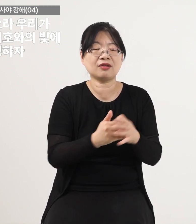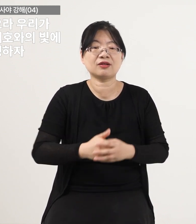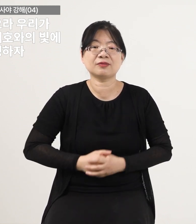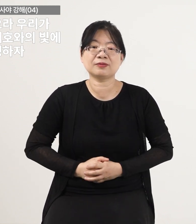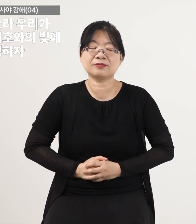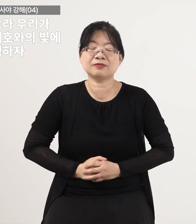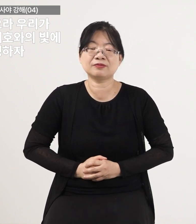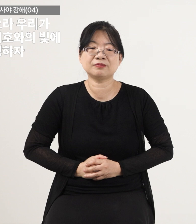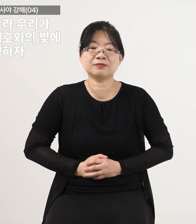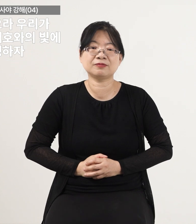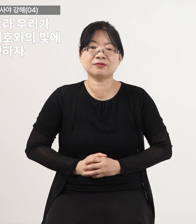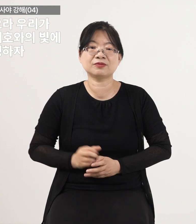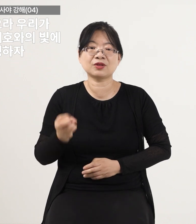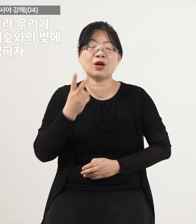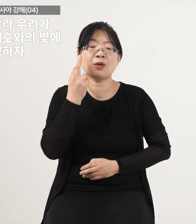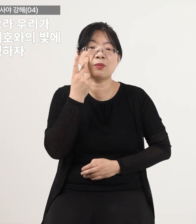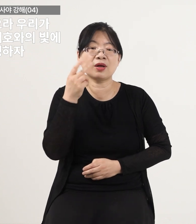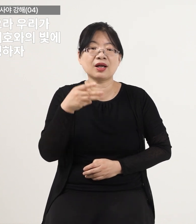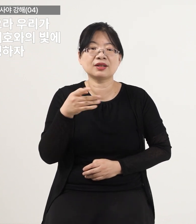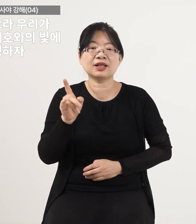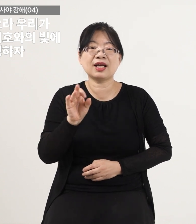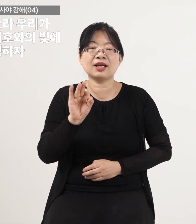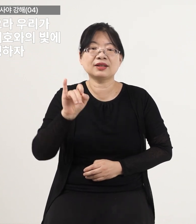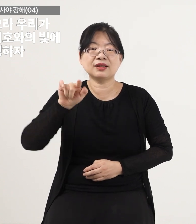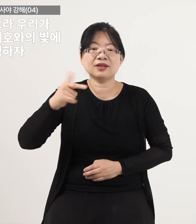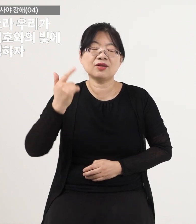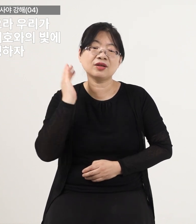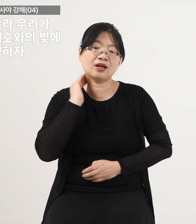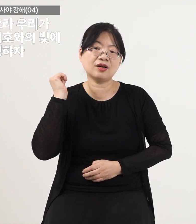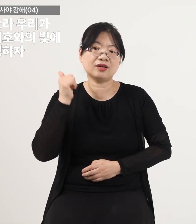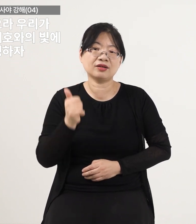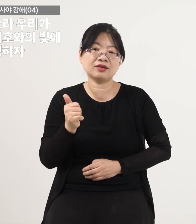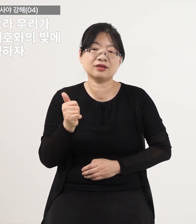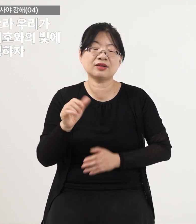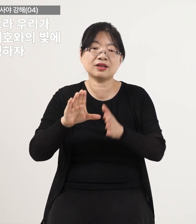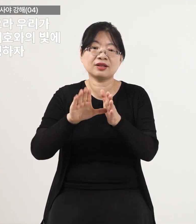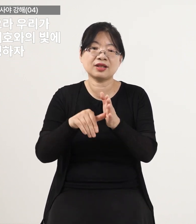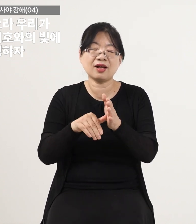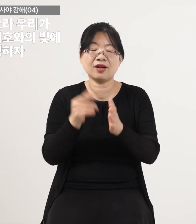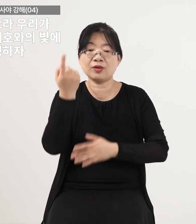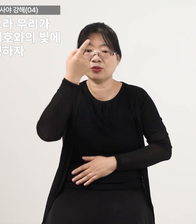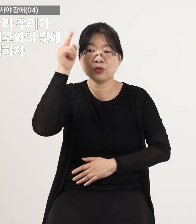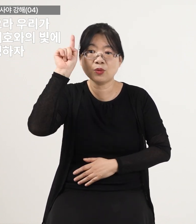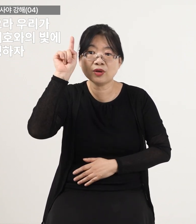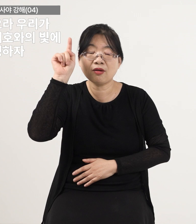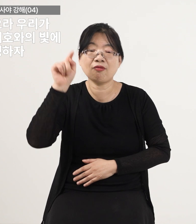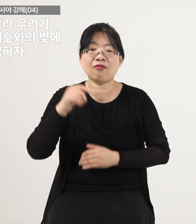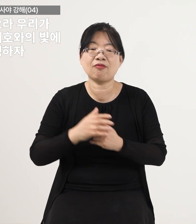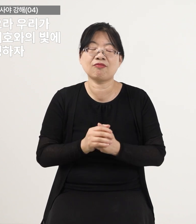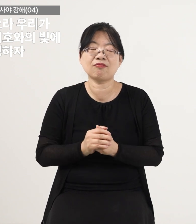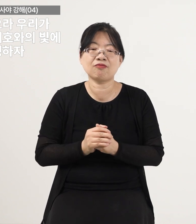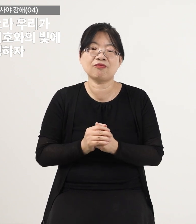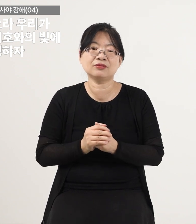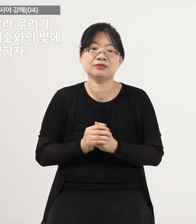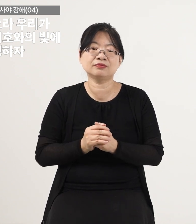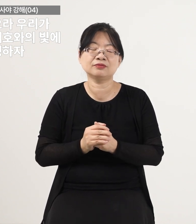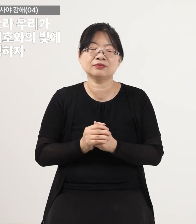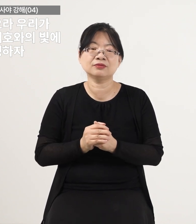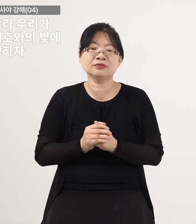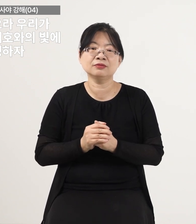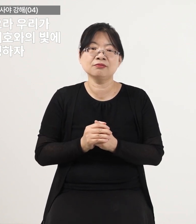그리고 미국의 레이건 대통령 때 당시 소련이었죠. 소비에트